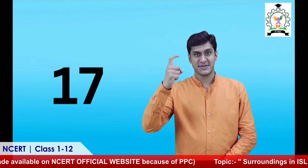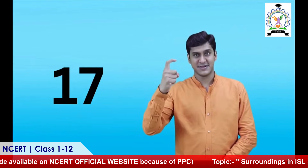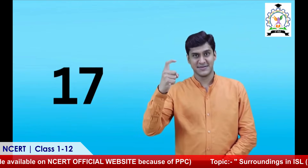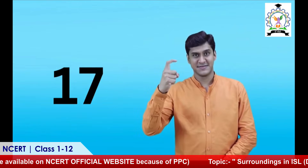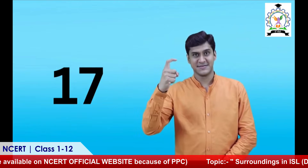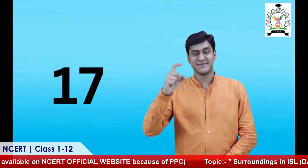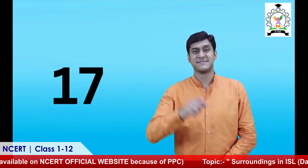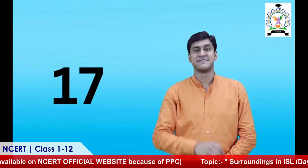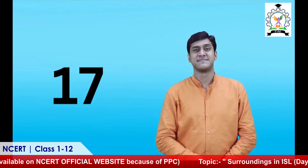17